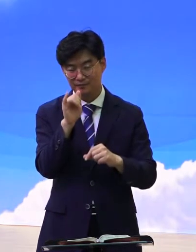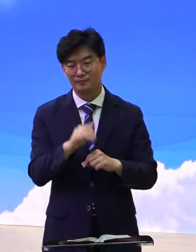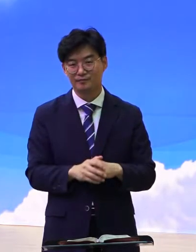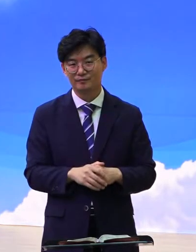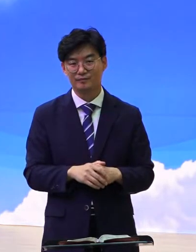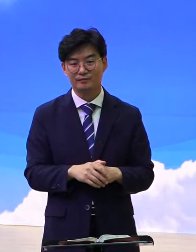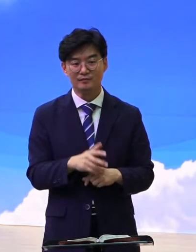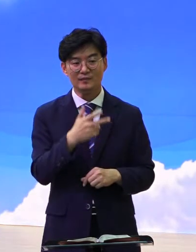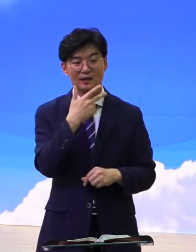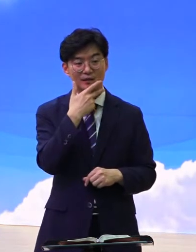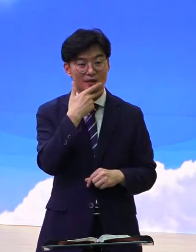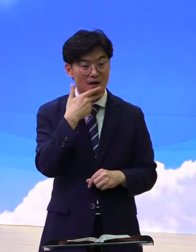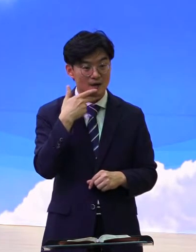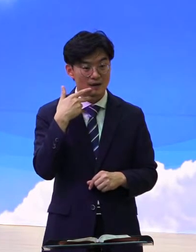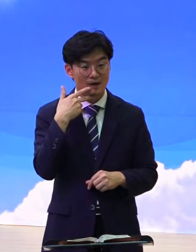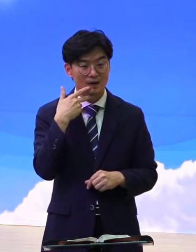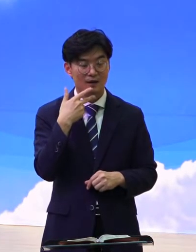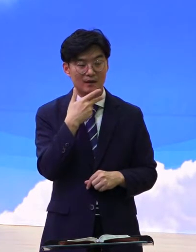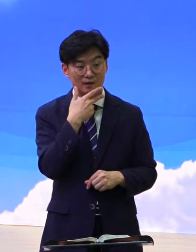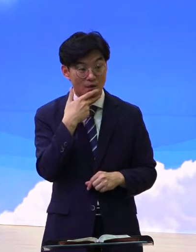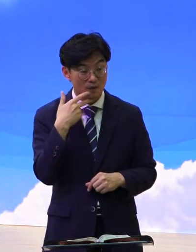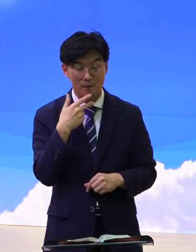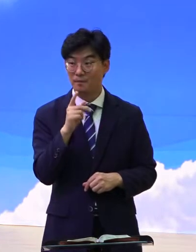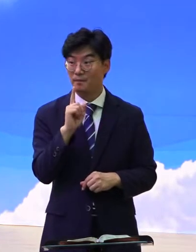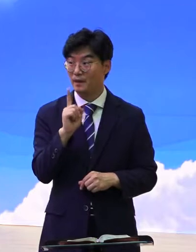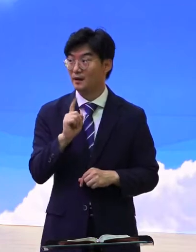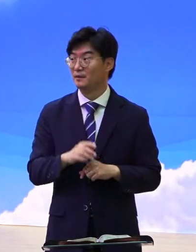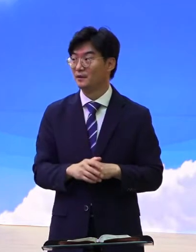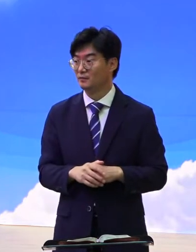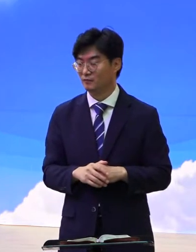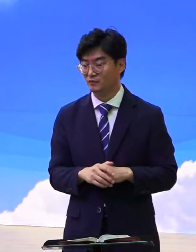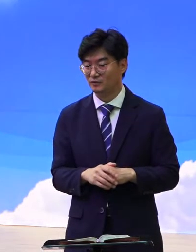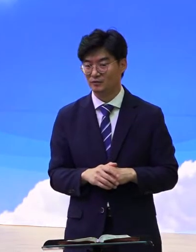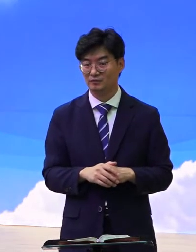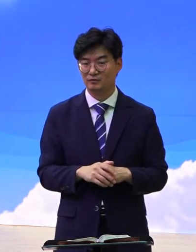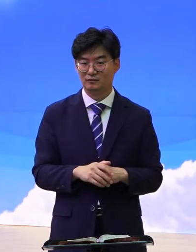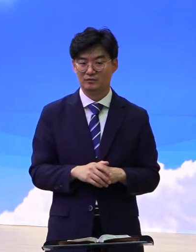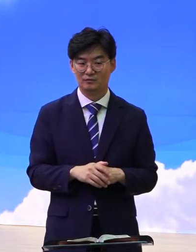영어 마터라고 하는 순교자라는 말이 나왔습니다.